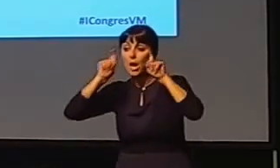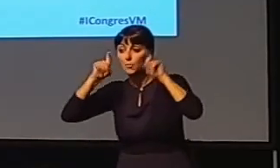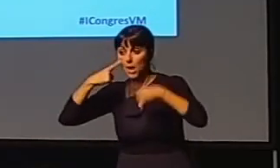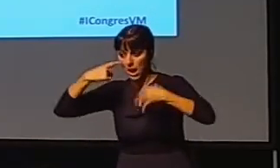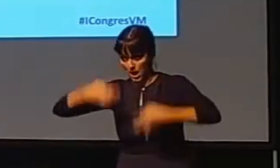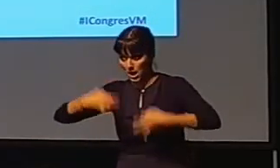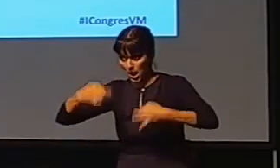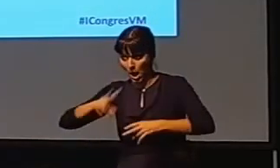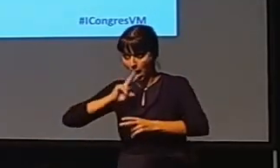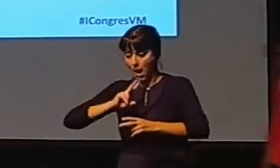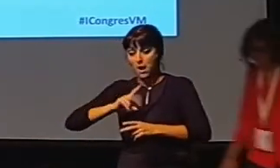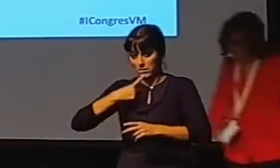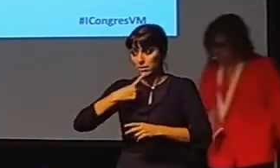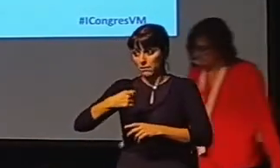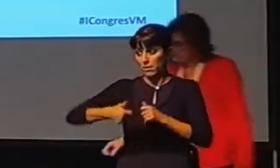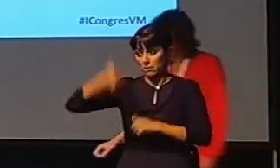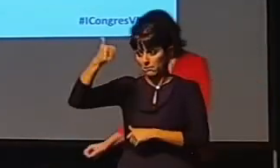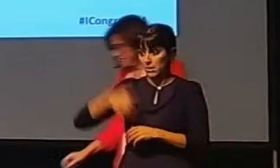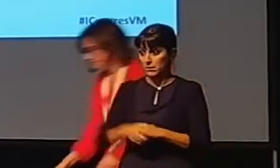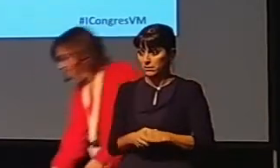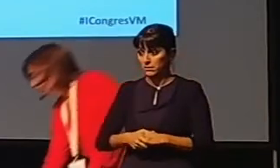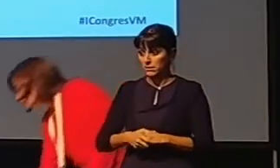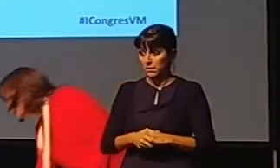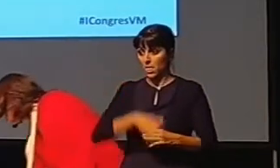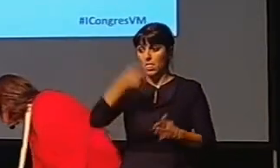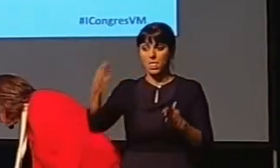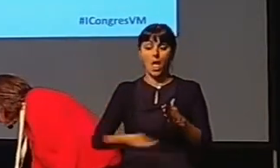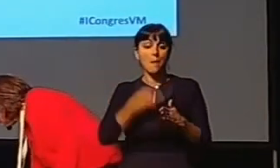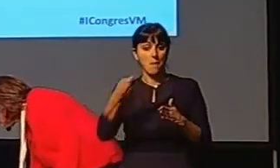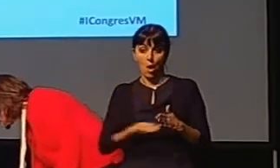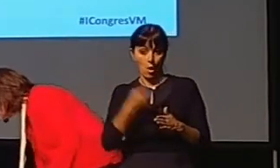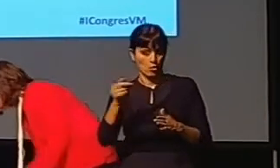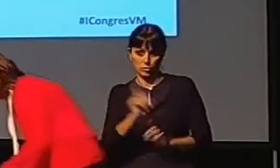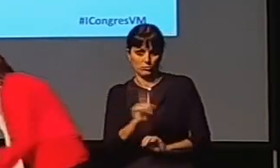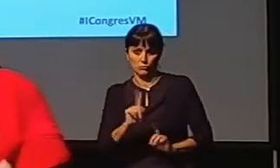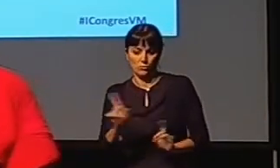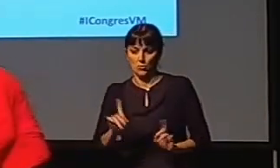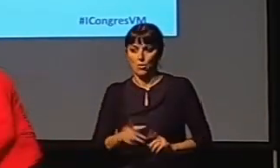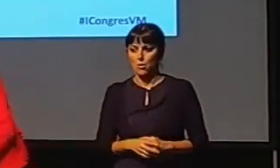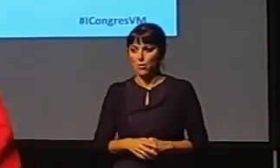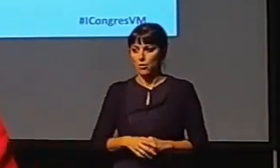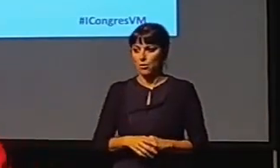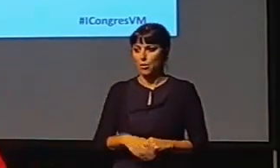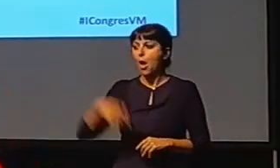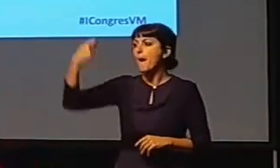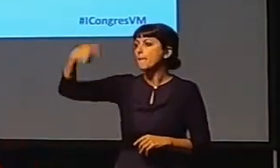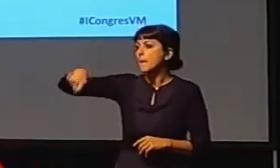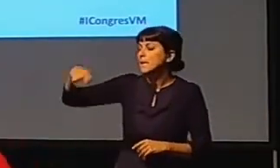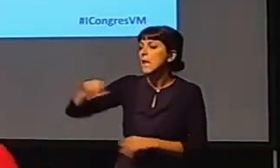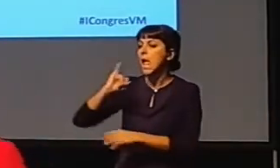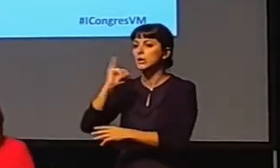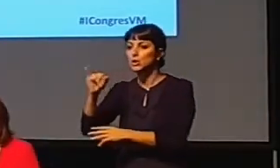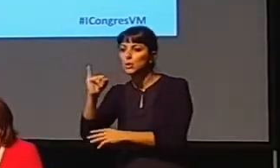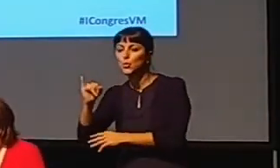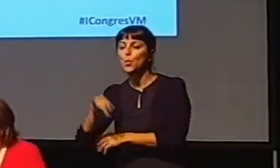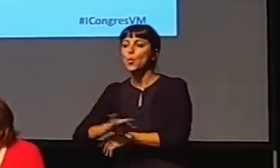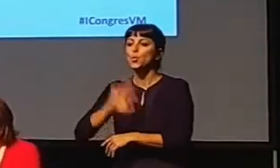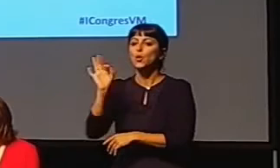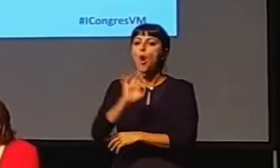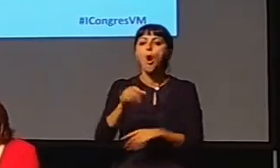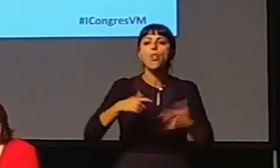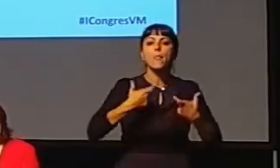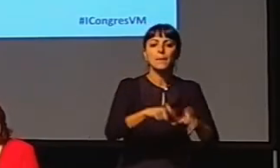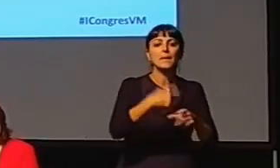que donin resposta. No estic fent demagògia. O sigui, a l'antiga presidenta de l'Institut, a tot el Departament de